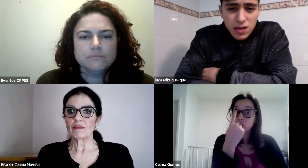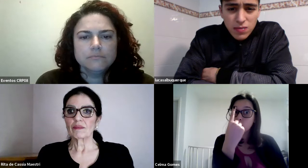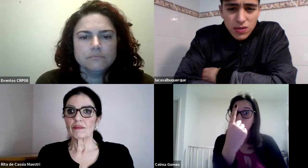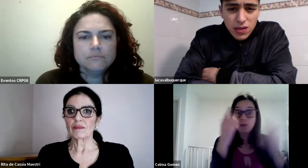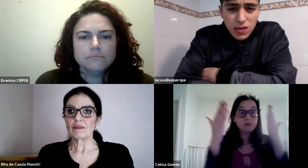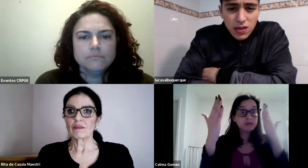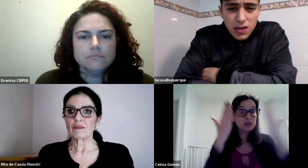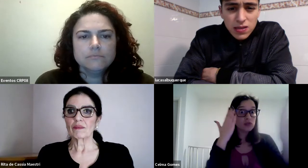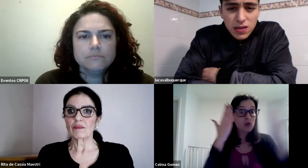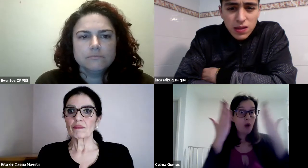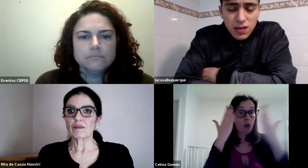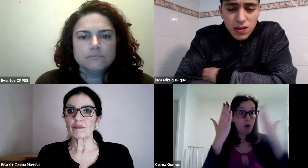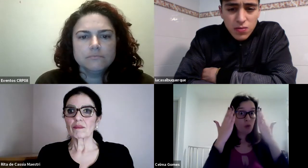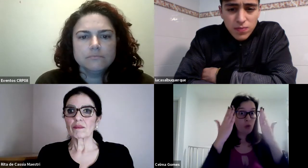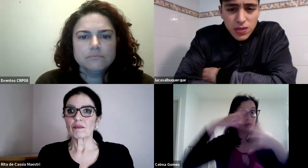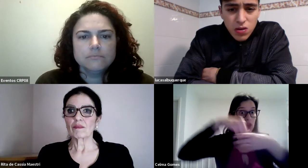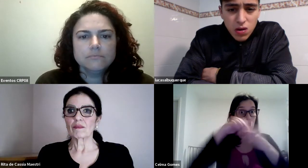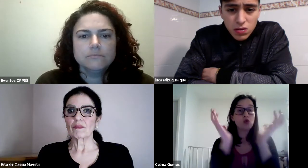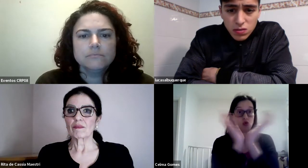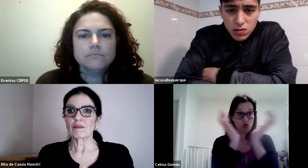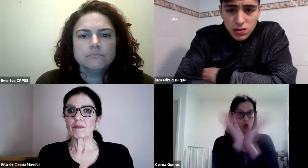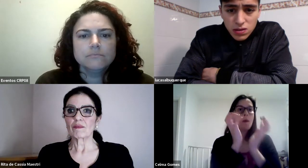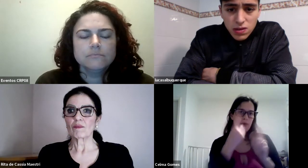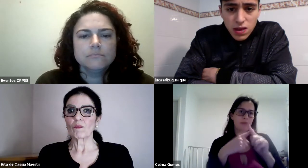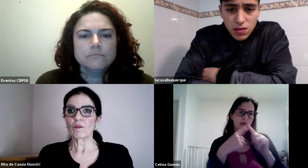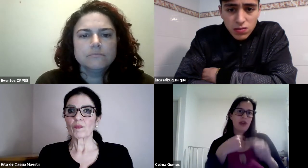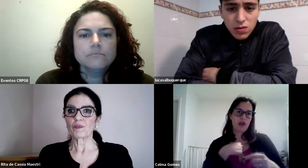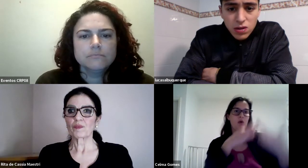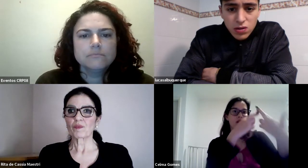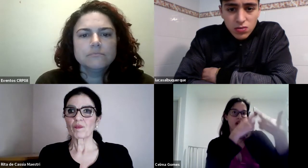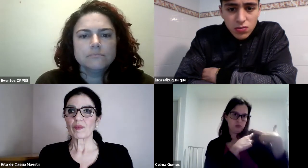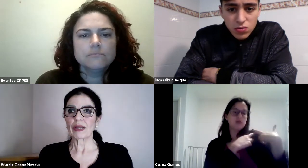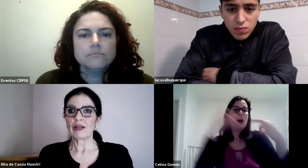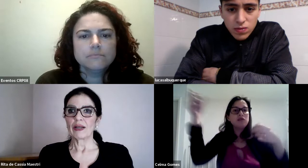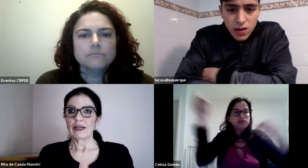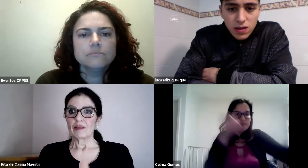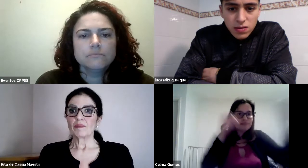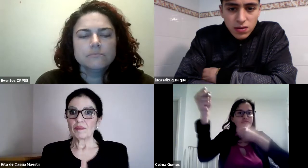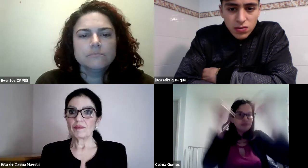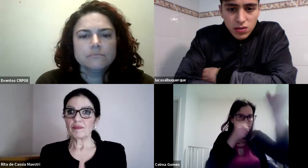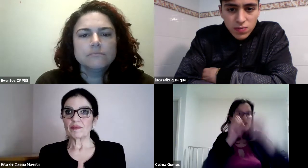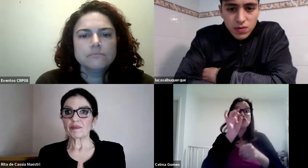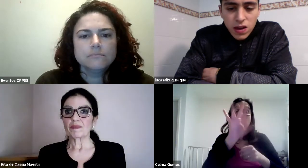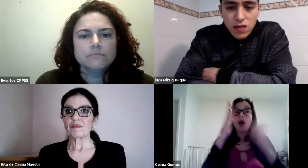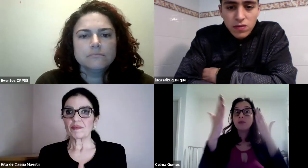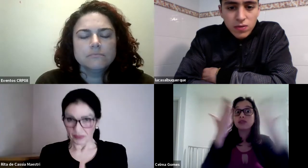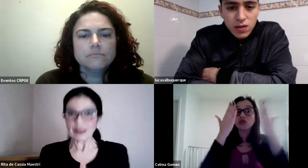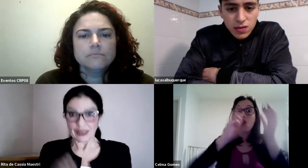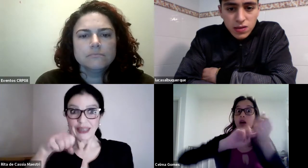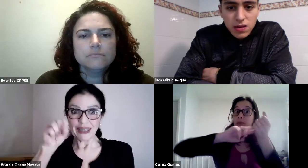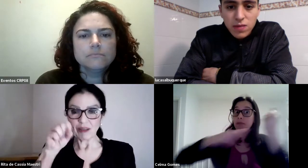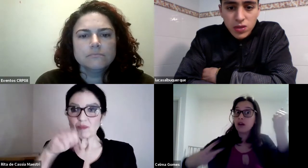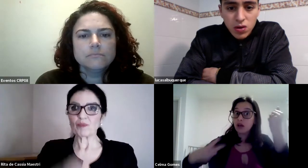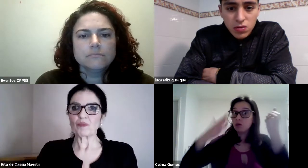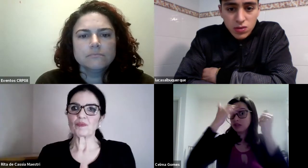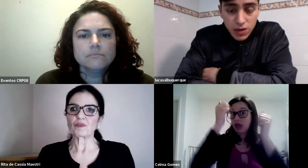Nós temos aqui 71 psicólogos dentro do grupo, né? Que eu sou responsável por